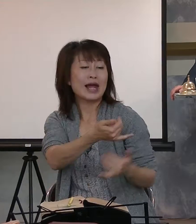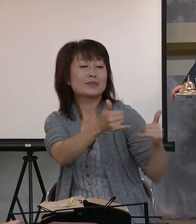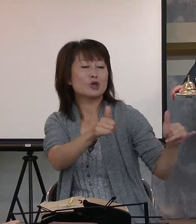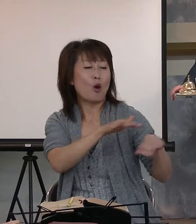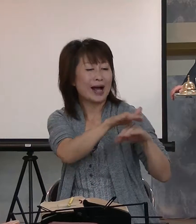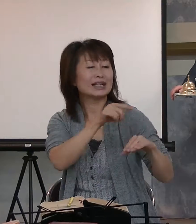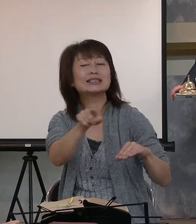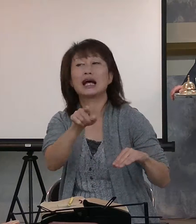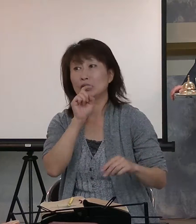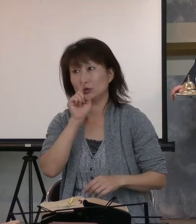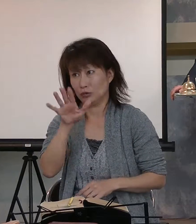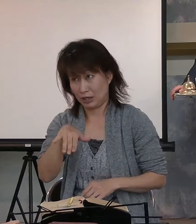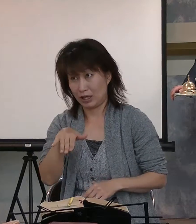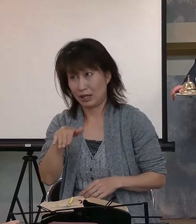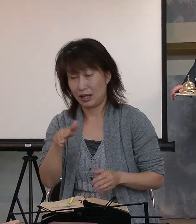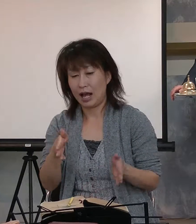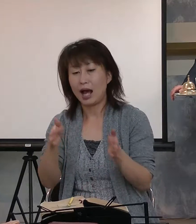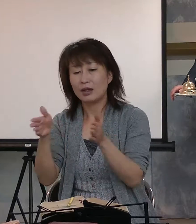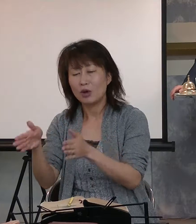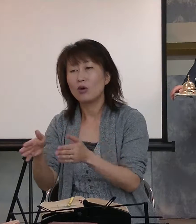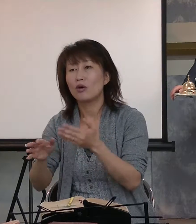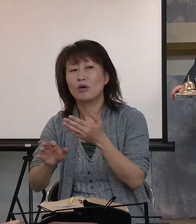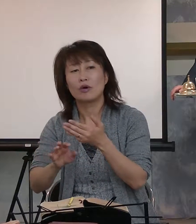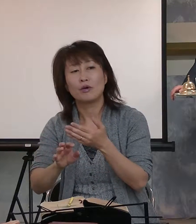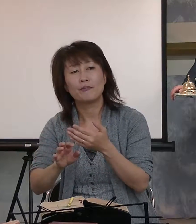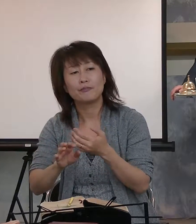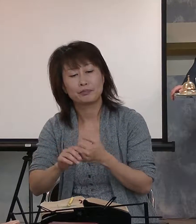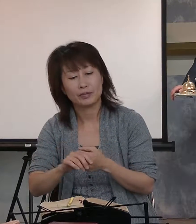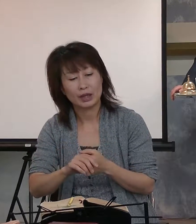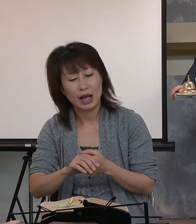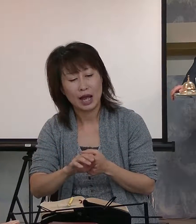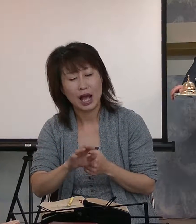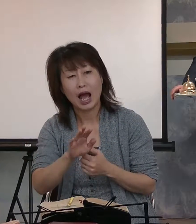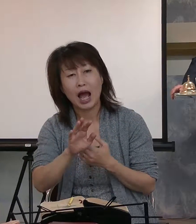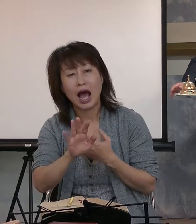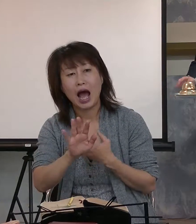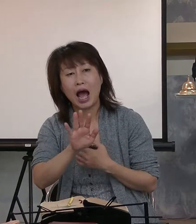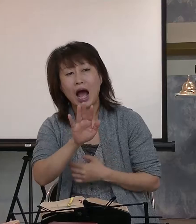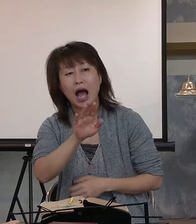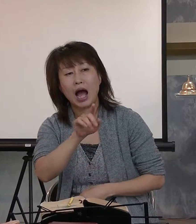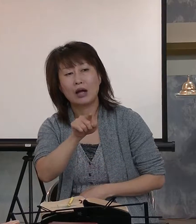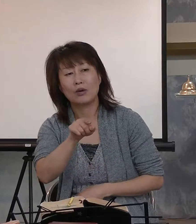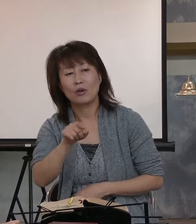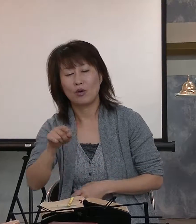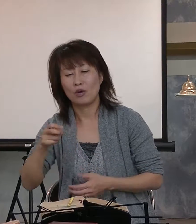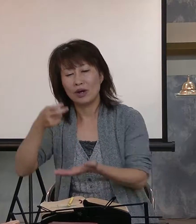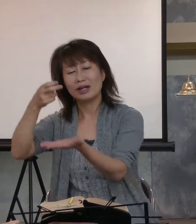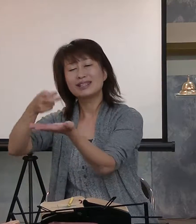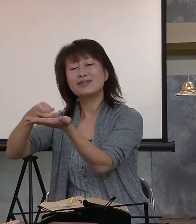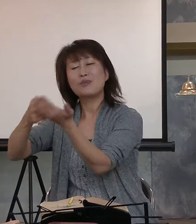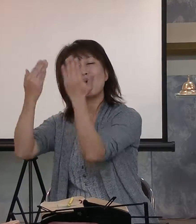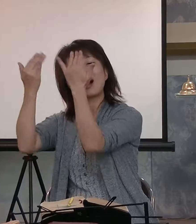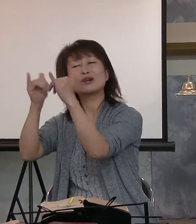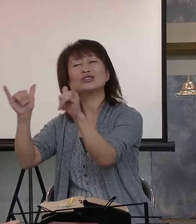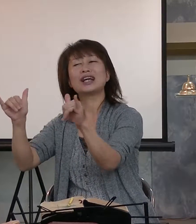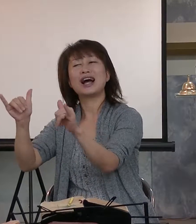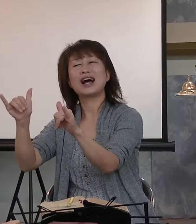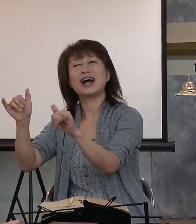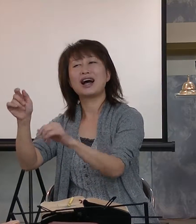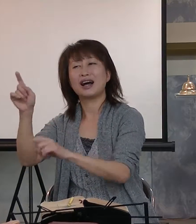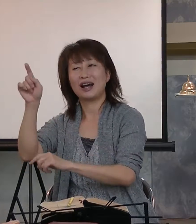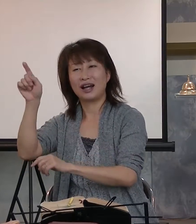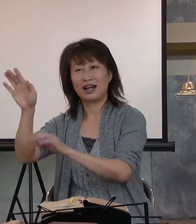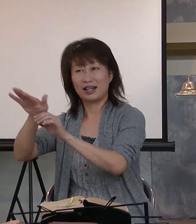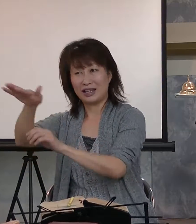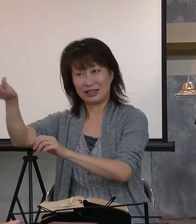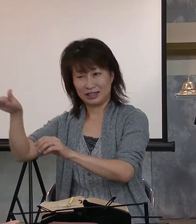者たちとある貧しい女性の出来事が今日記されております